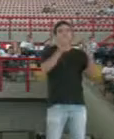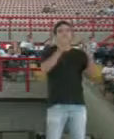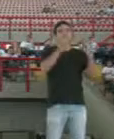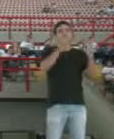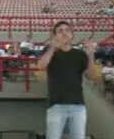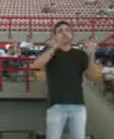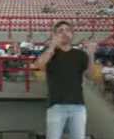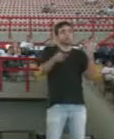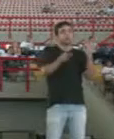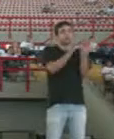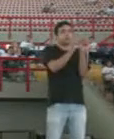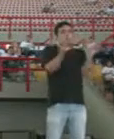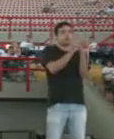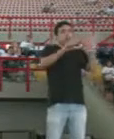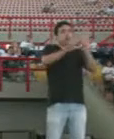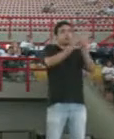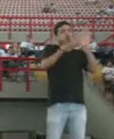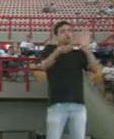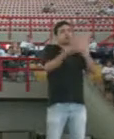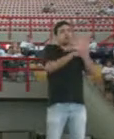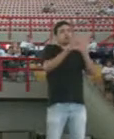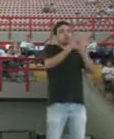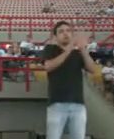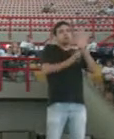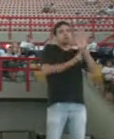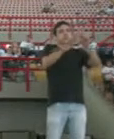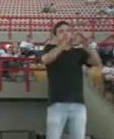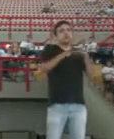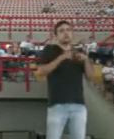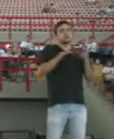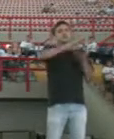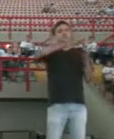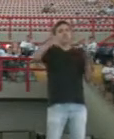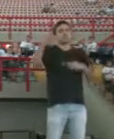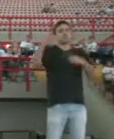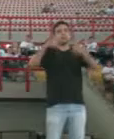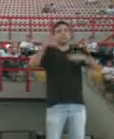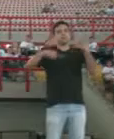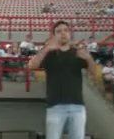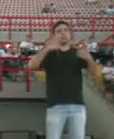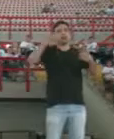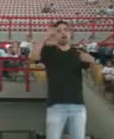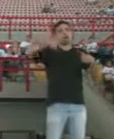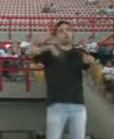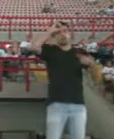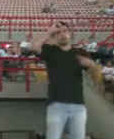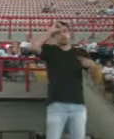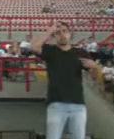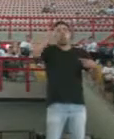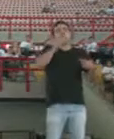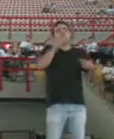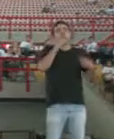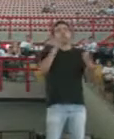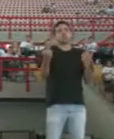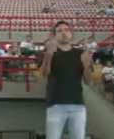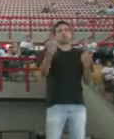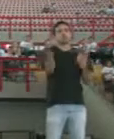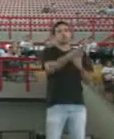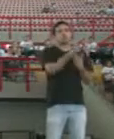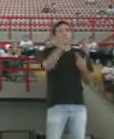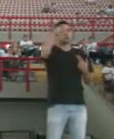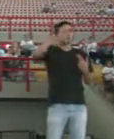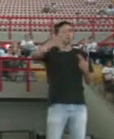ser dentro da reforma. Aí, muitos deputados que também não aprenderam, iguais a gente, né?